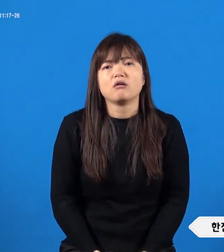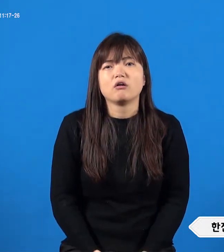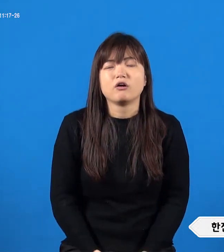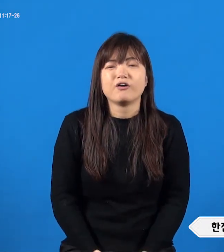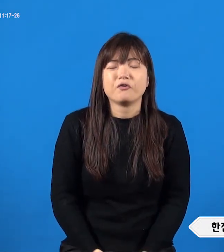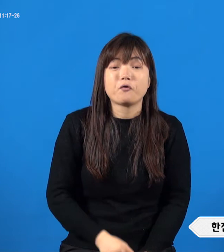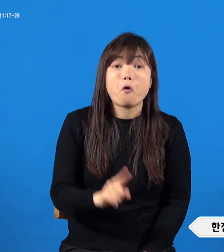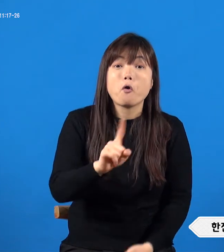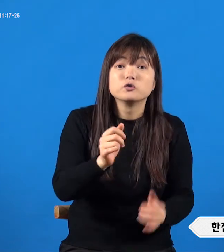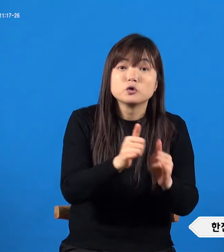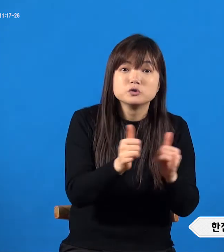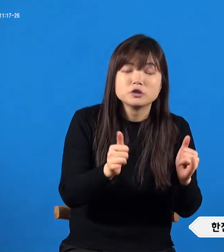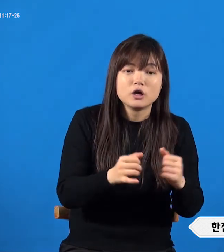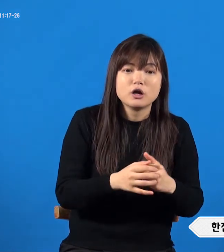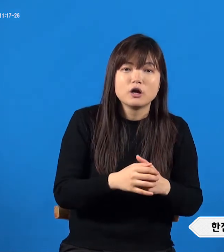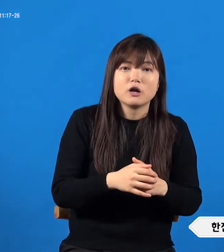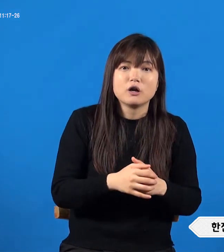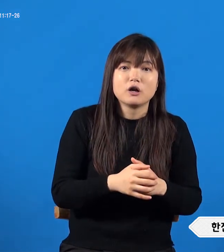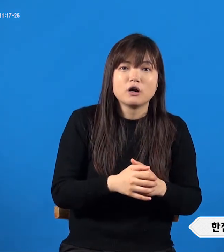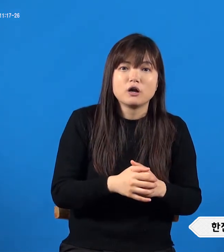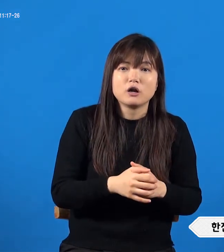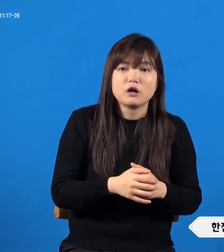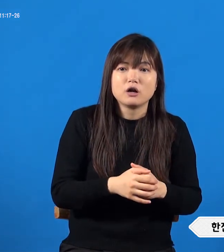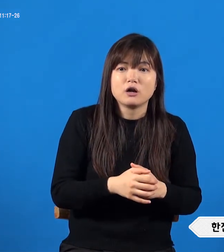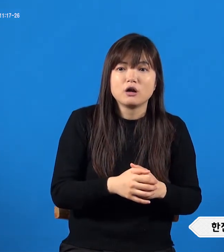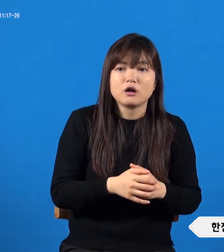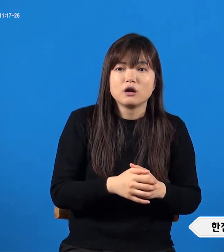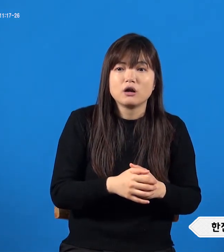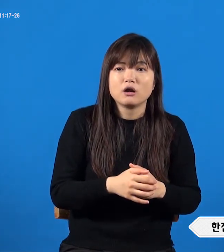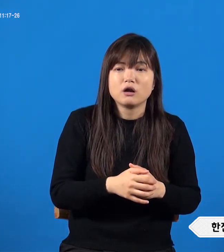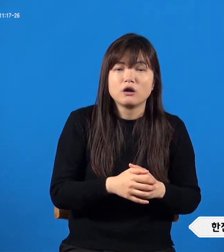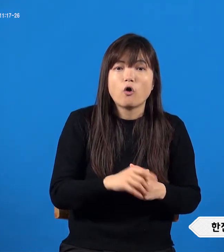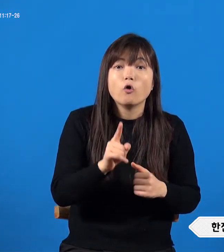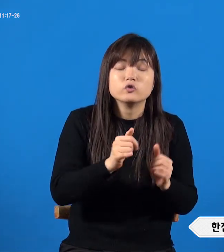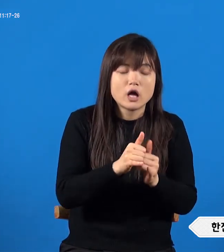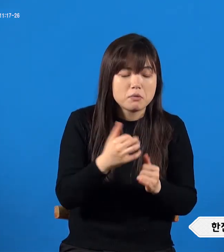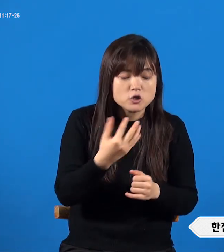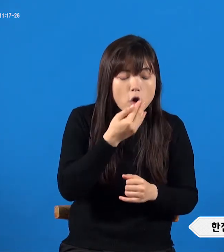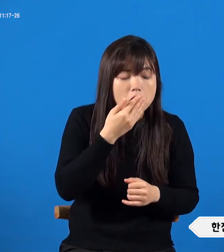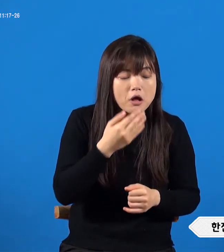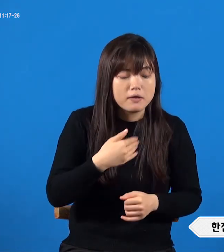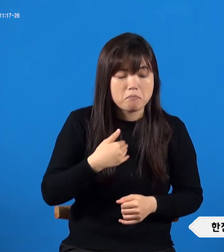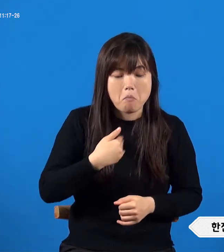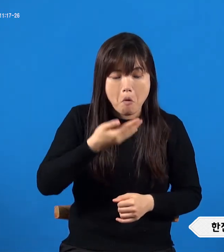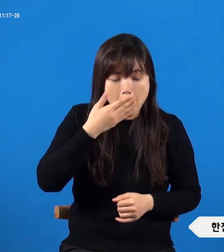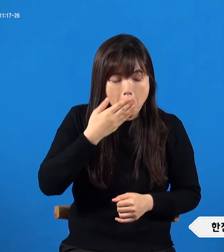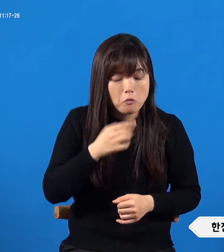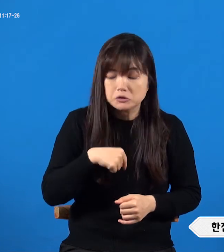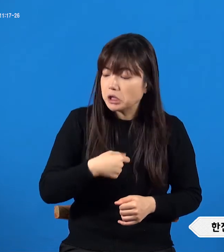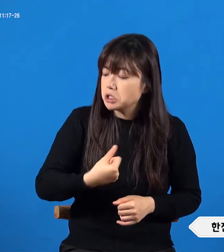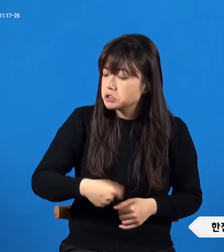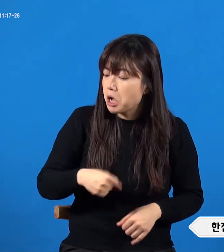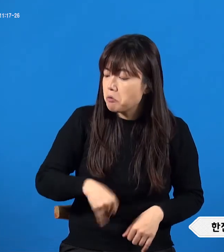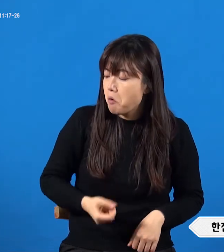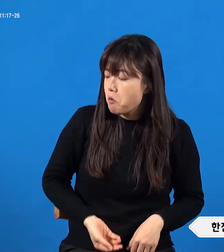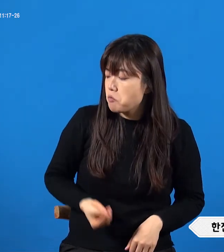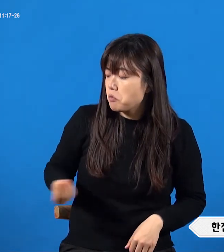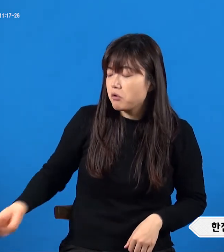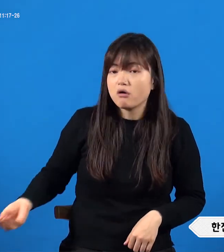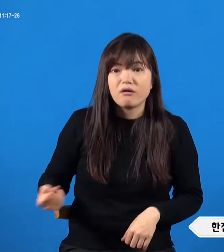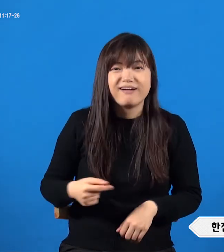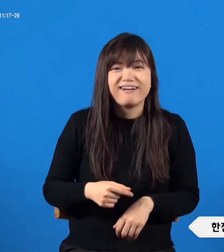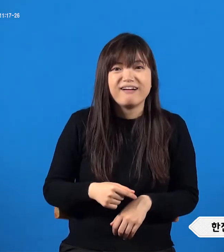2개를 집어가지고 하나는 옆에 있는 자기 아이에게 자 너도 먹으라 하고 주는 분도 계십니다. 그렇게 의미도 모르고